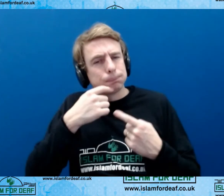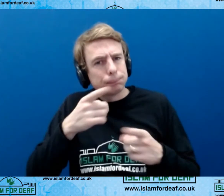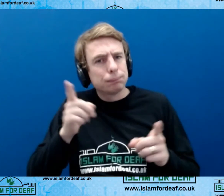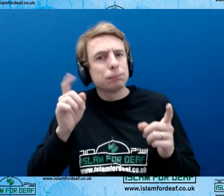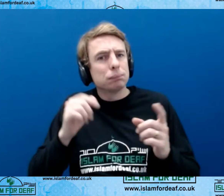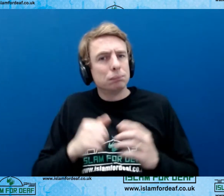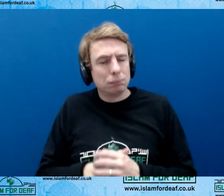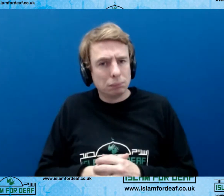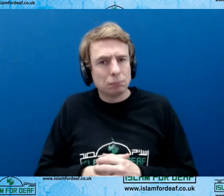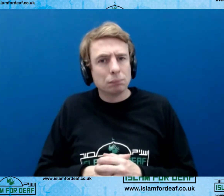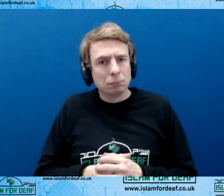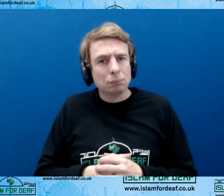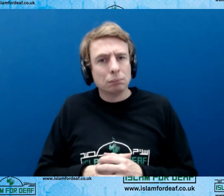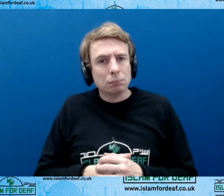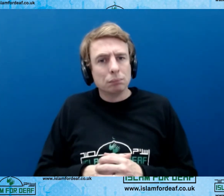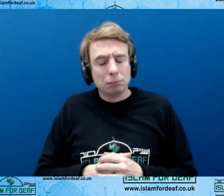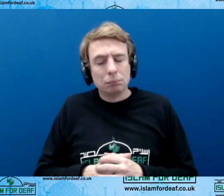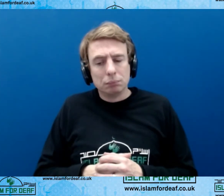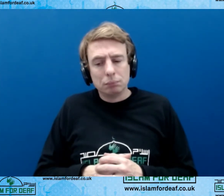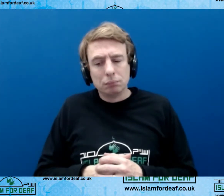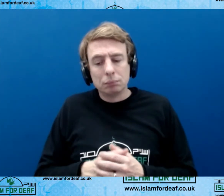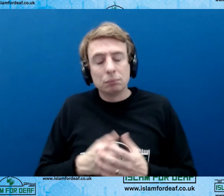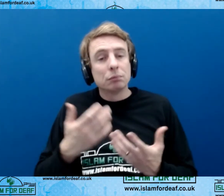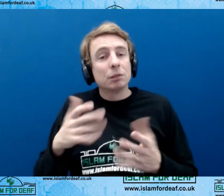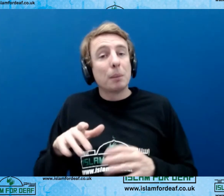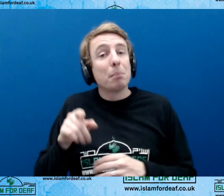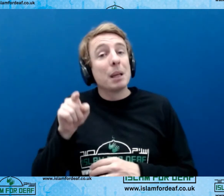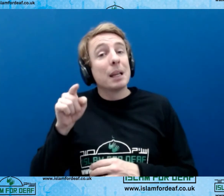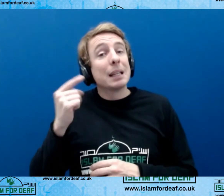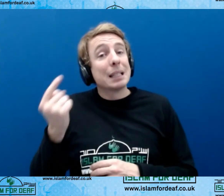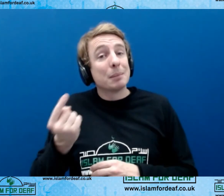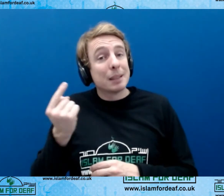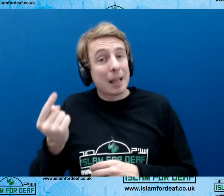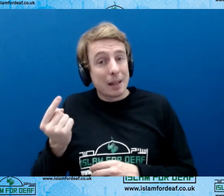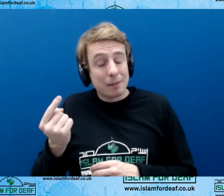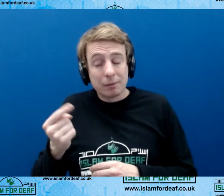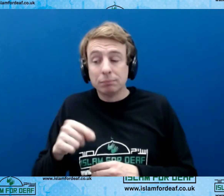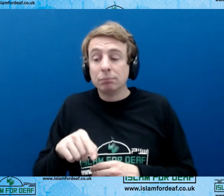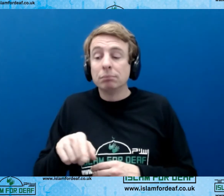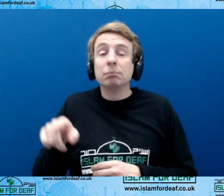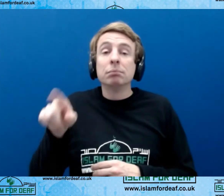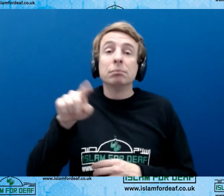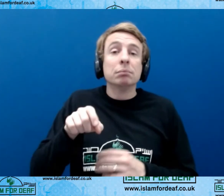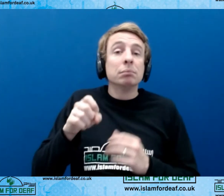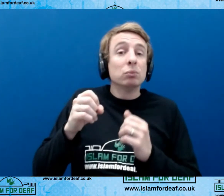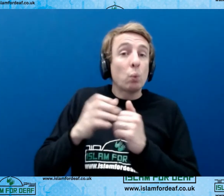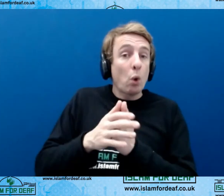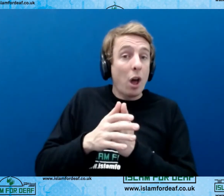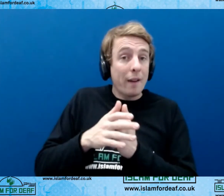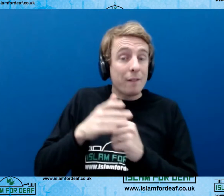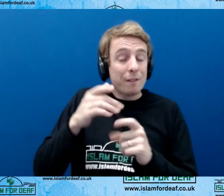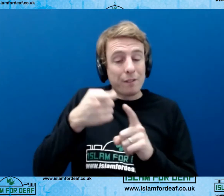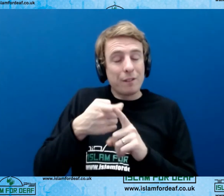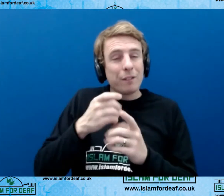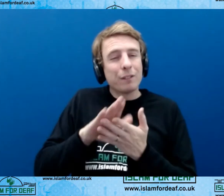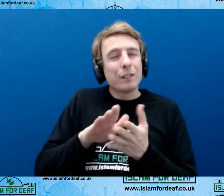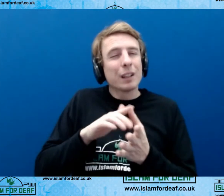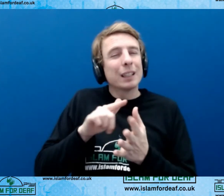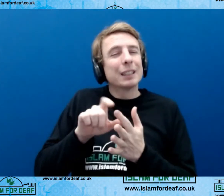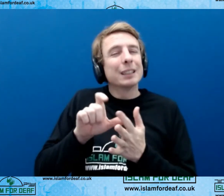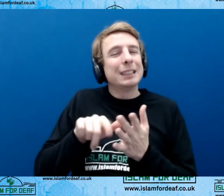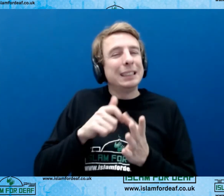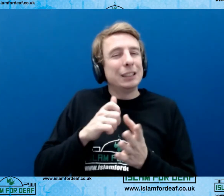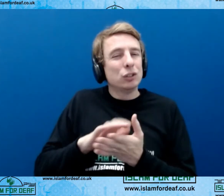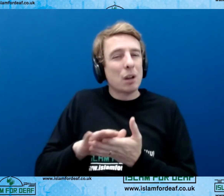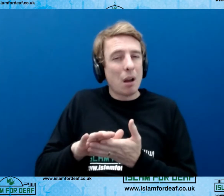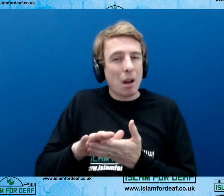and a woman, whereby Khadija, his wife, embraced al-Islam. ثم أسلم أبو بكر الصديق رضي